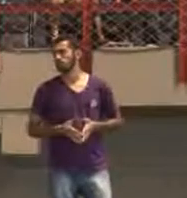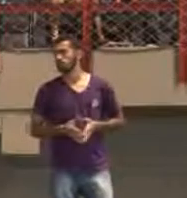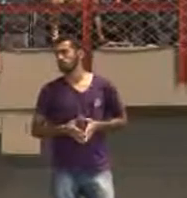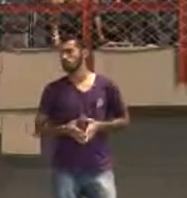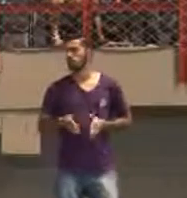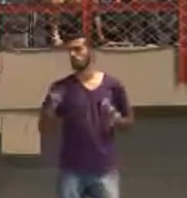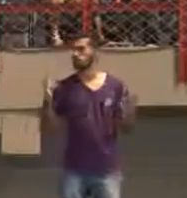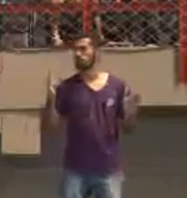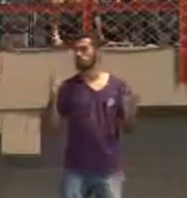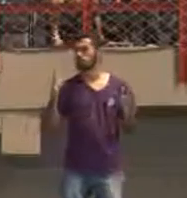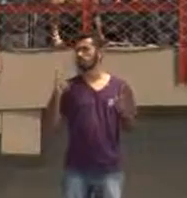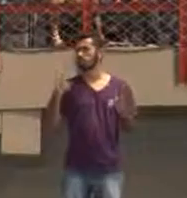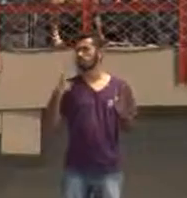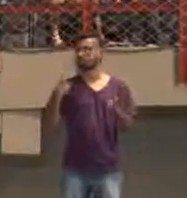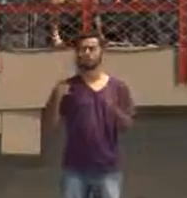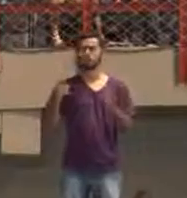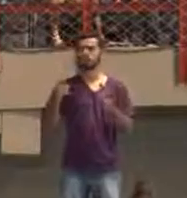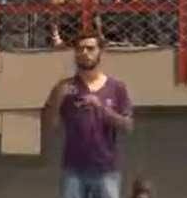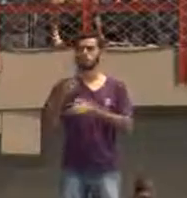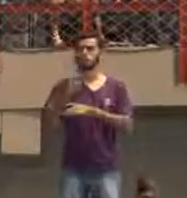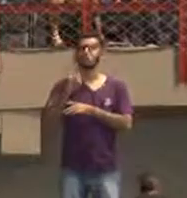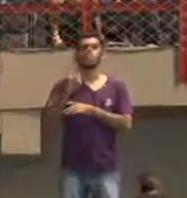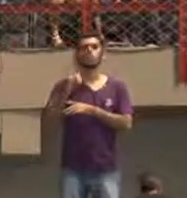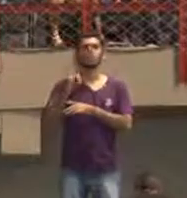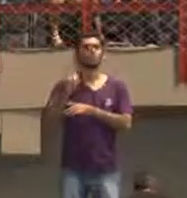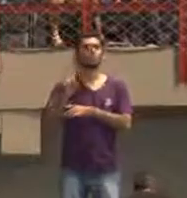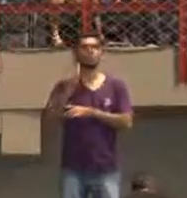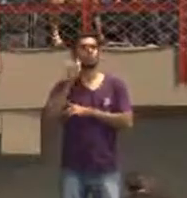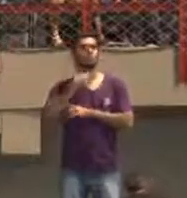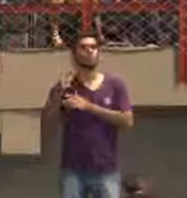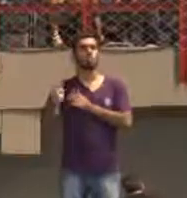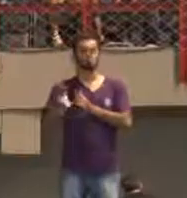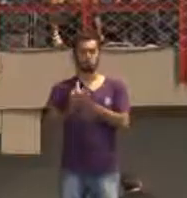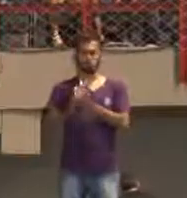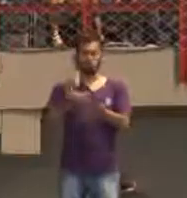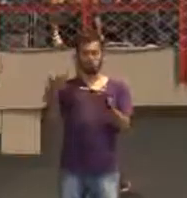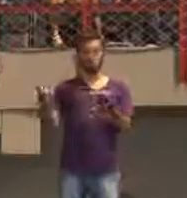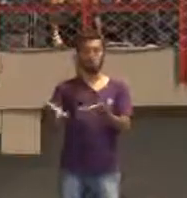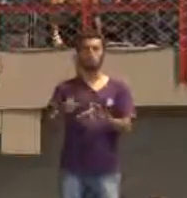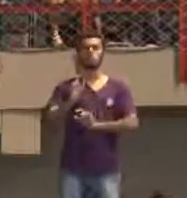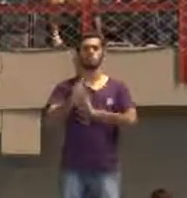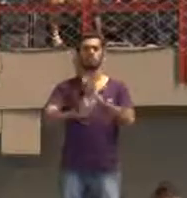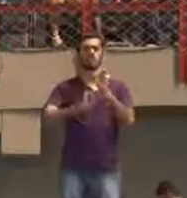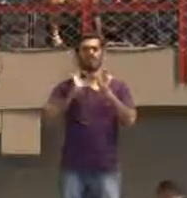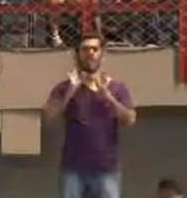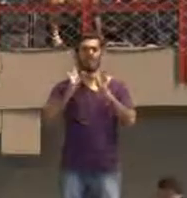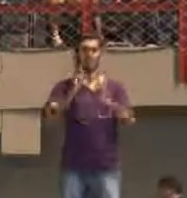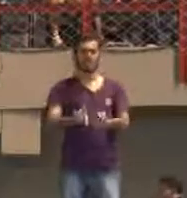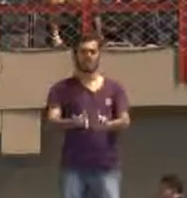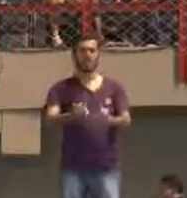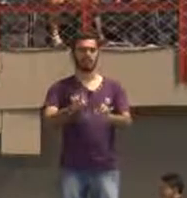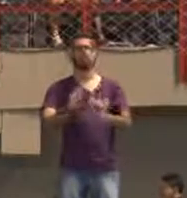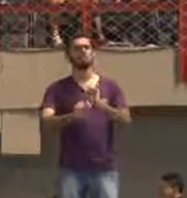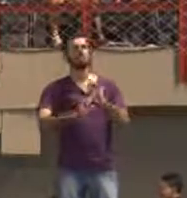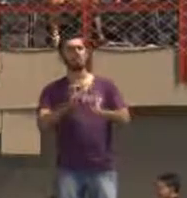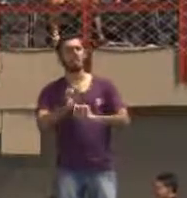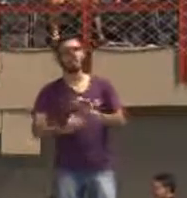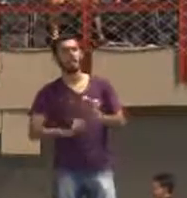A pergunta que a Bruna me trouxe agora foi: o que é intervenção? Intervir é